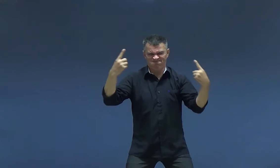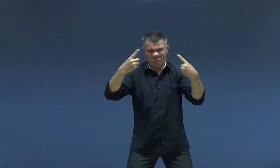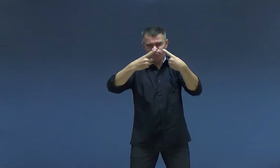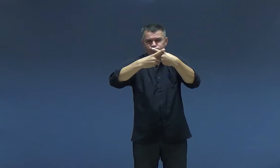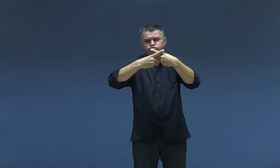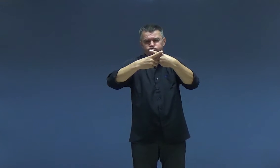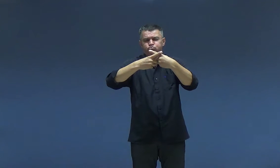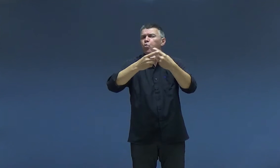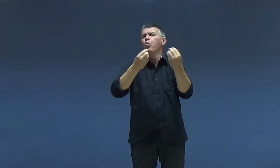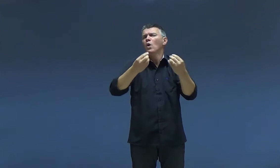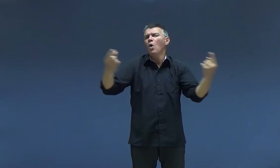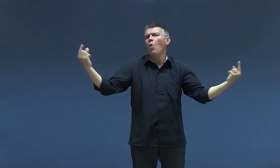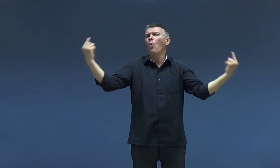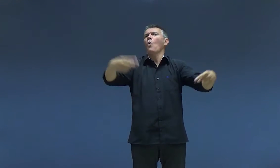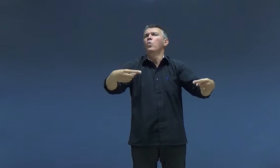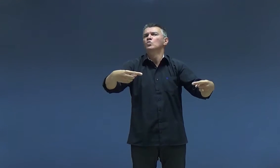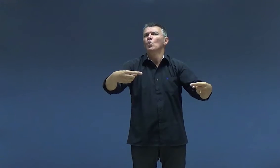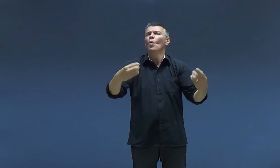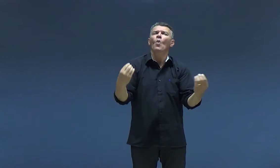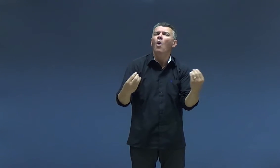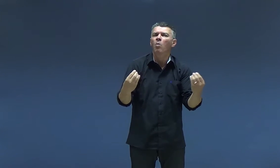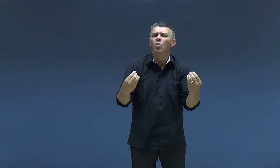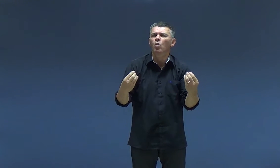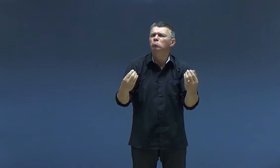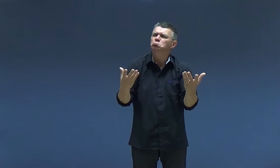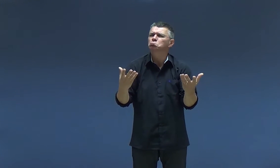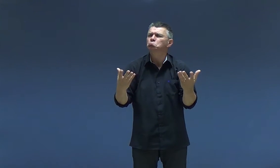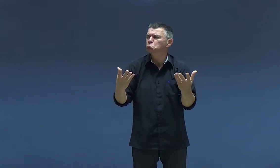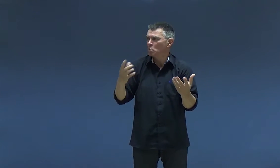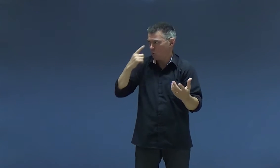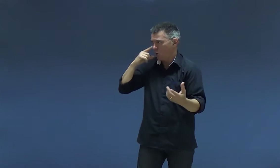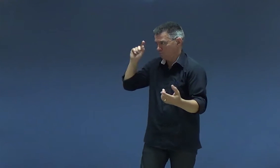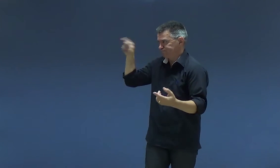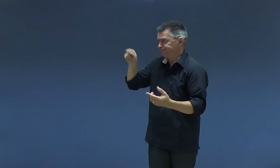Então é como se fosse um duelo ali. Mas como?